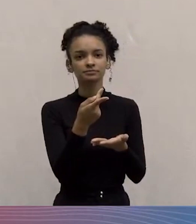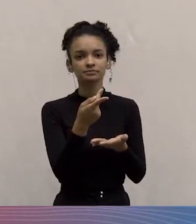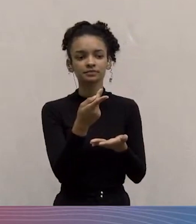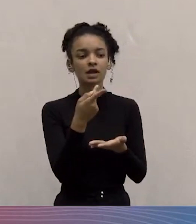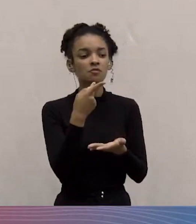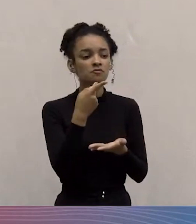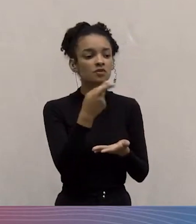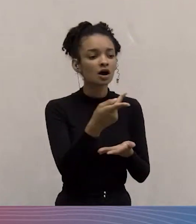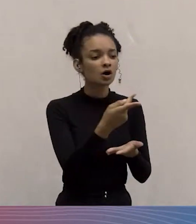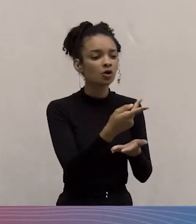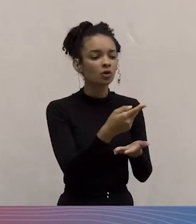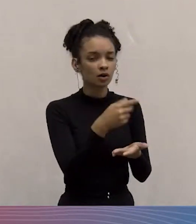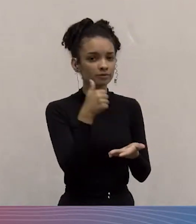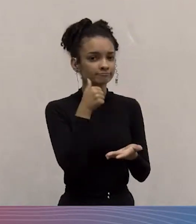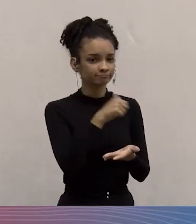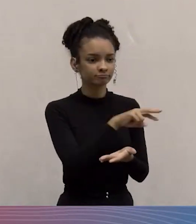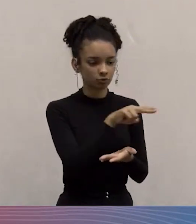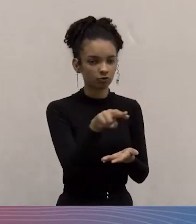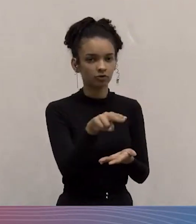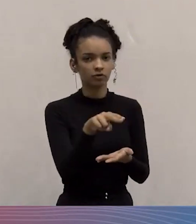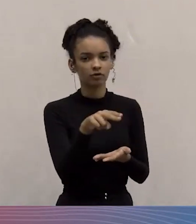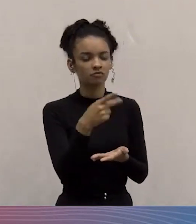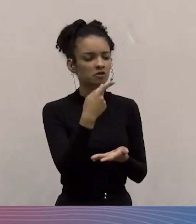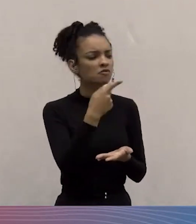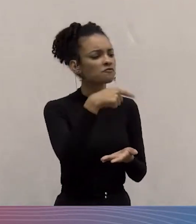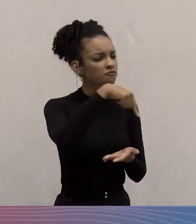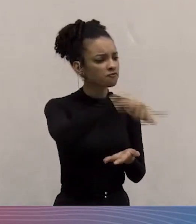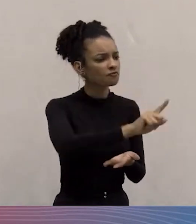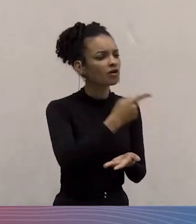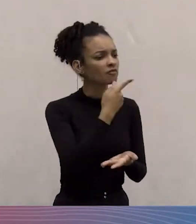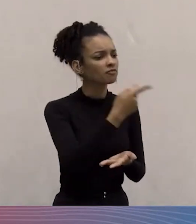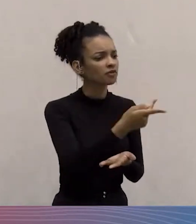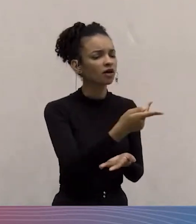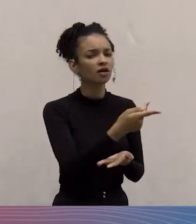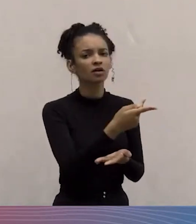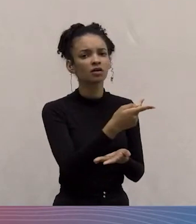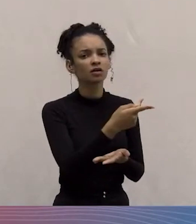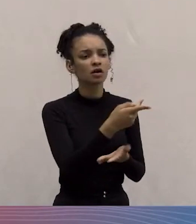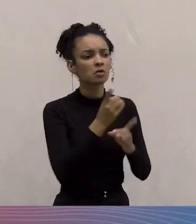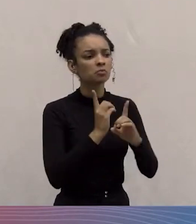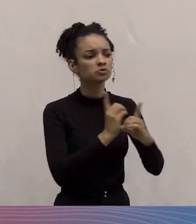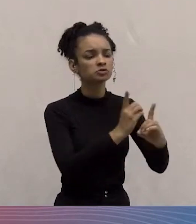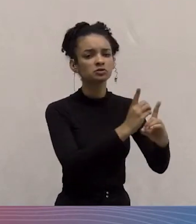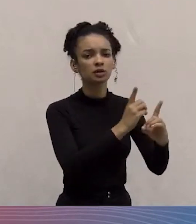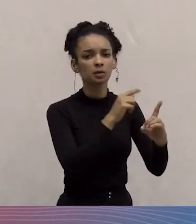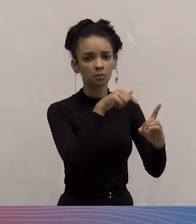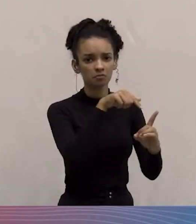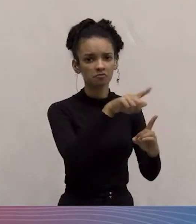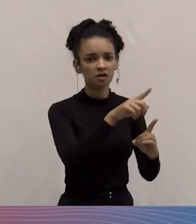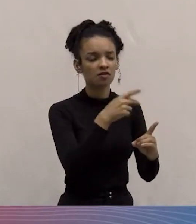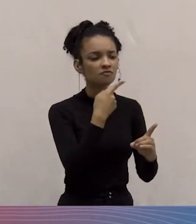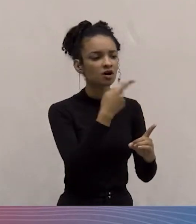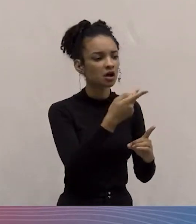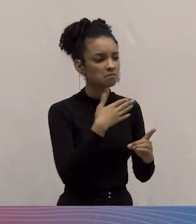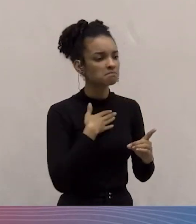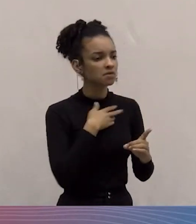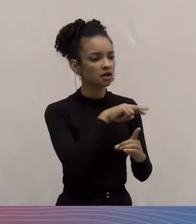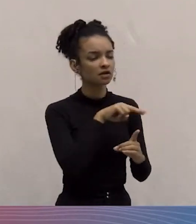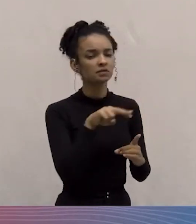falou para as mulheres que foram lá, vai dizer para os discípulos, vai dizer para os meus